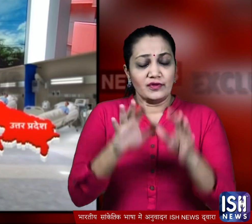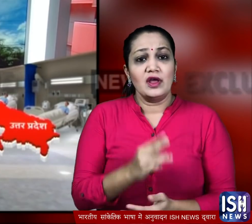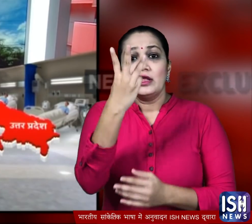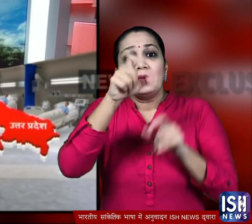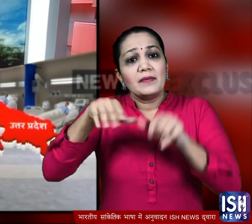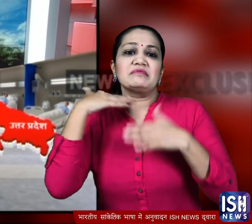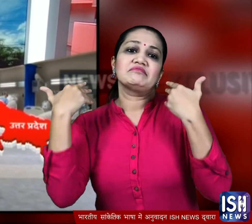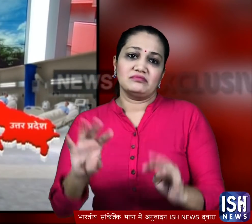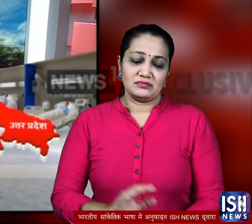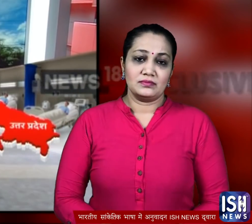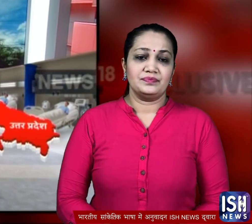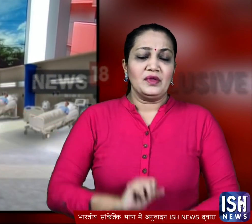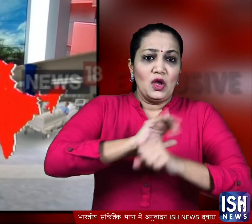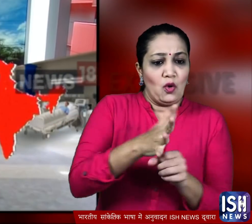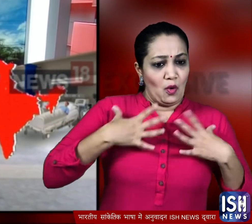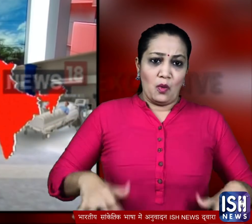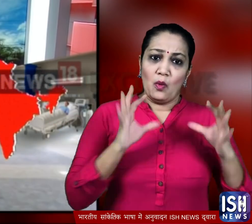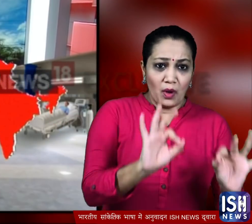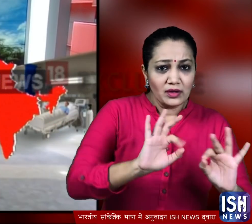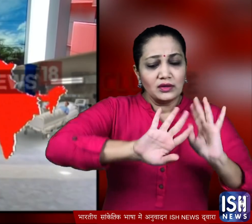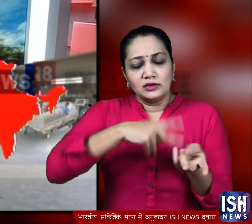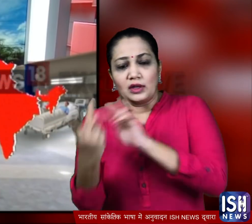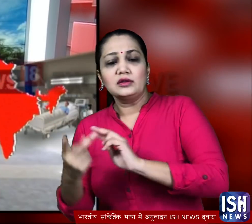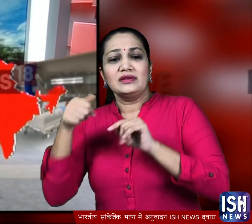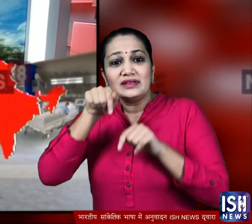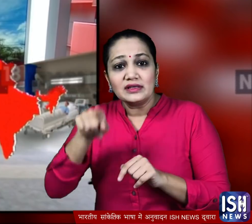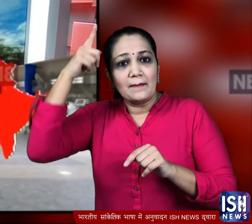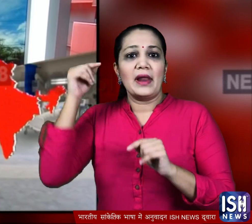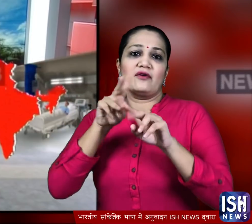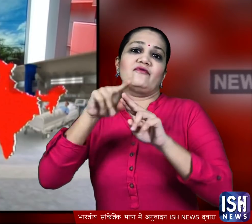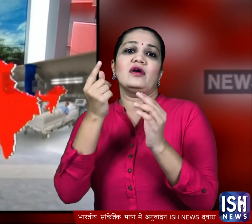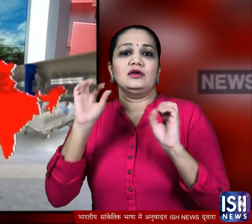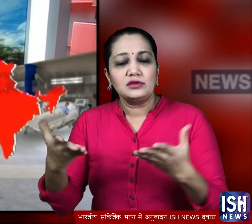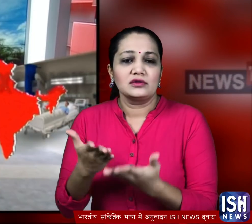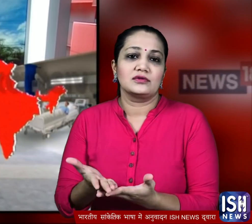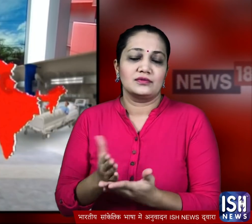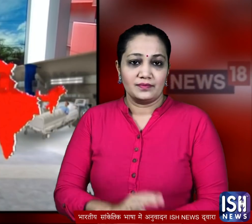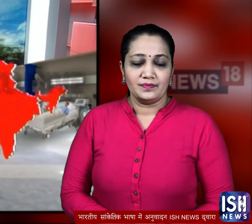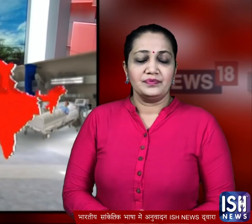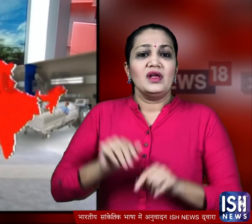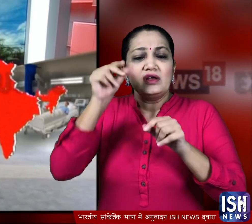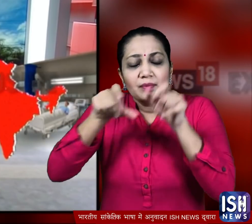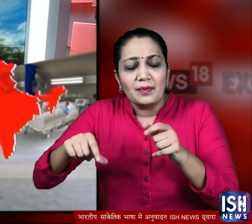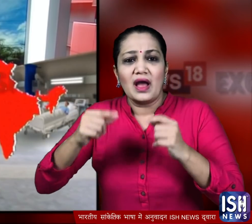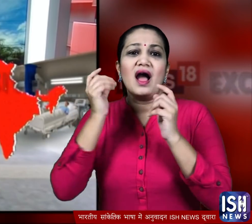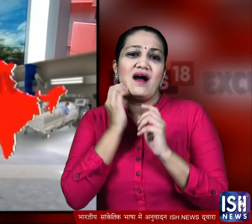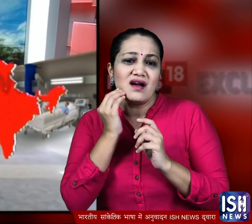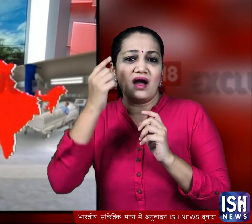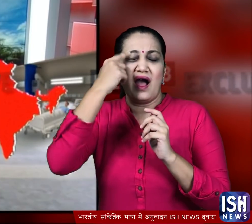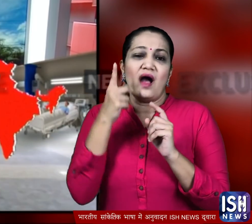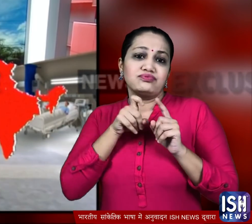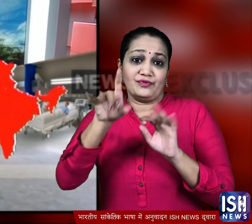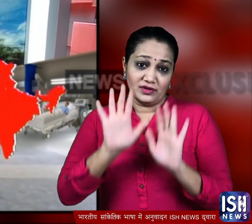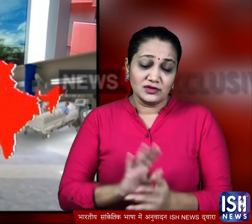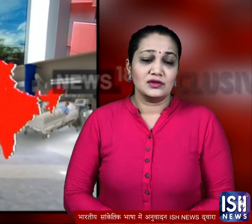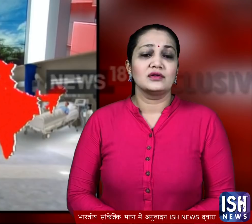मिले, जिनमें 3 की जान जा चुकी। कोरोना से ठीक हो चुके मरीजों में म्यूकोरमाइकोसिस बीमारी हो रही है, जिसमें कई लोगों की आंखों और